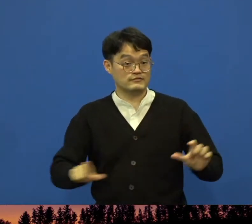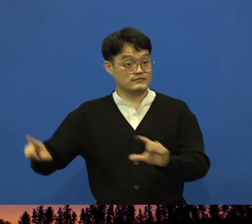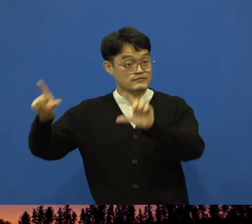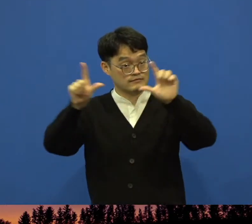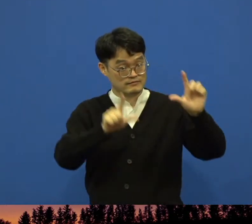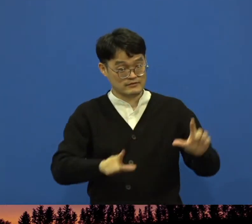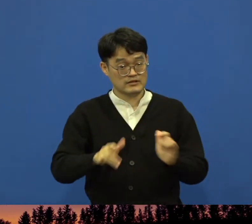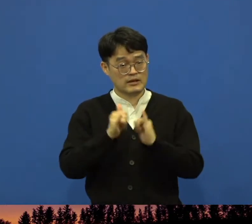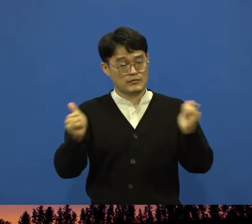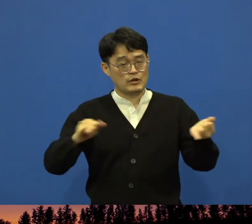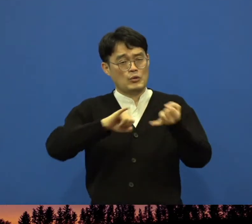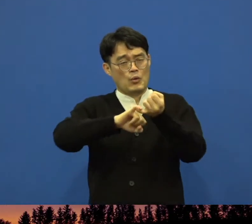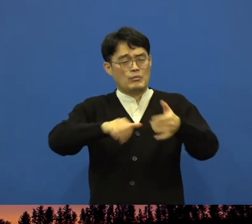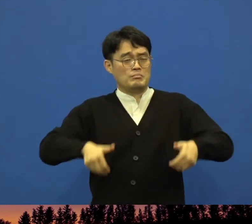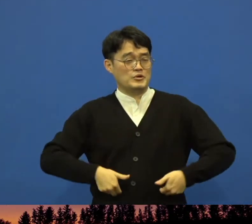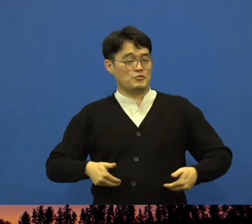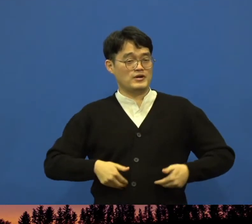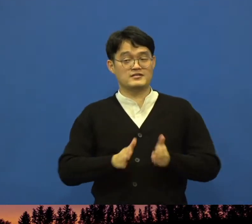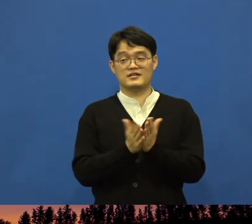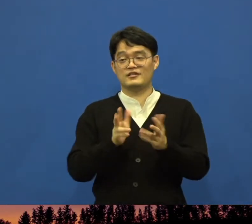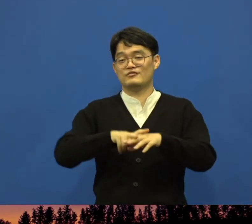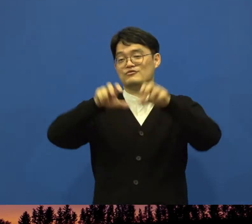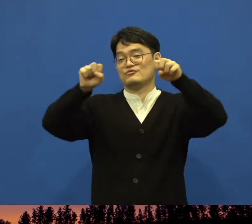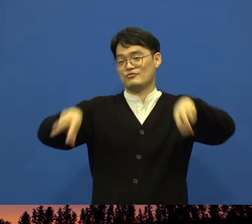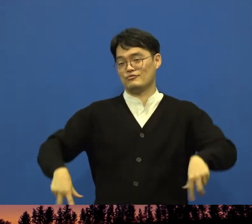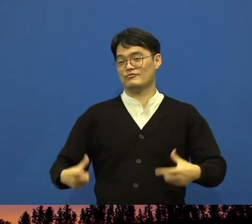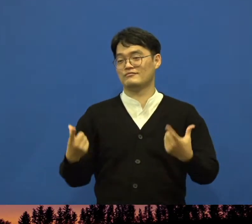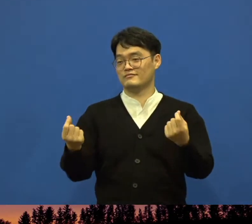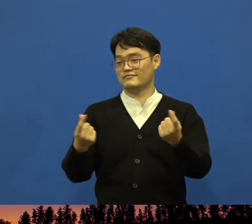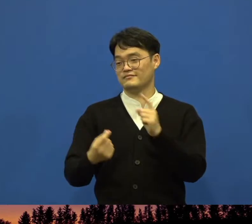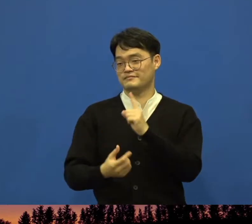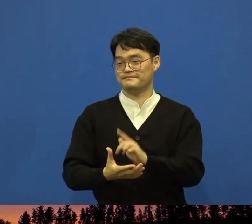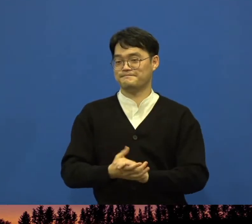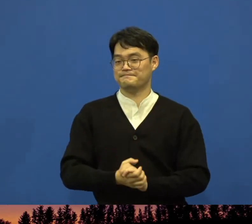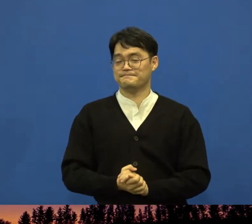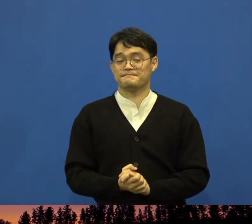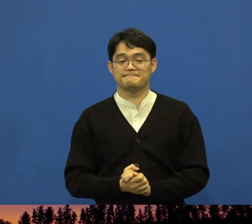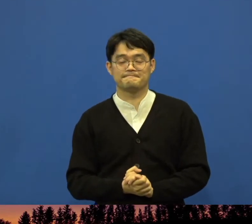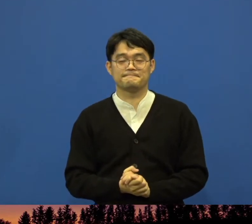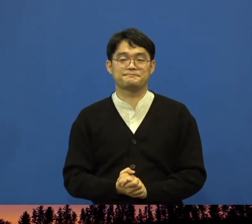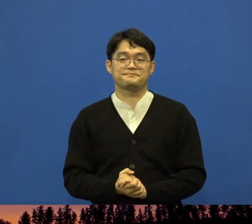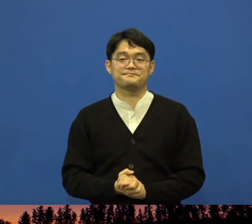깨달음을 빨리 우리가 받아들이지 않고 깨닫는 거 굉장히 큰 축복입니다.